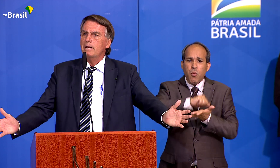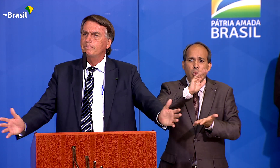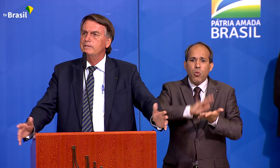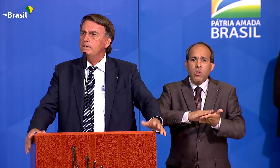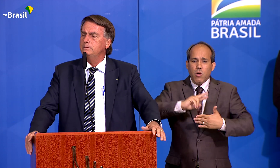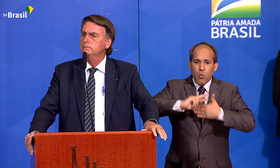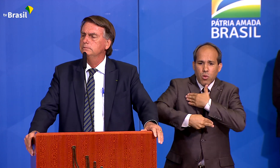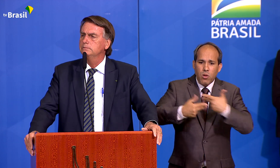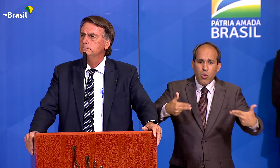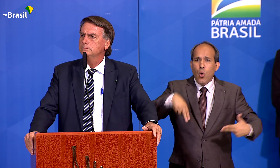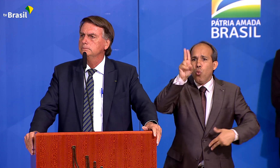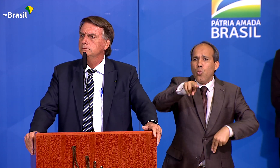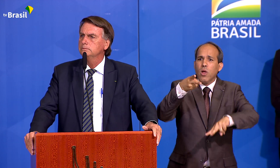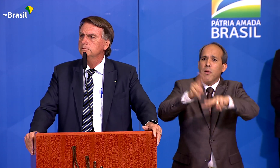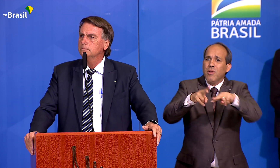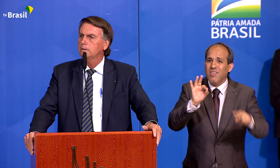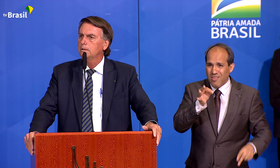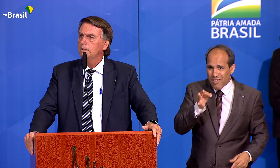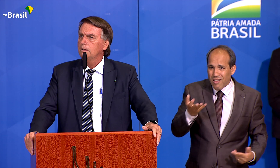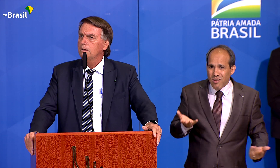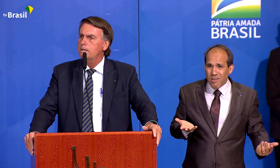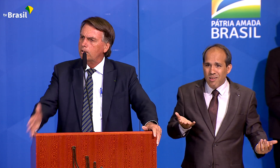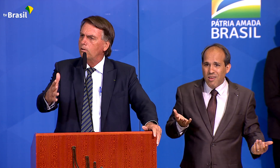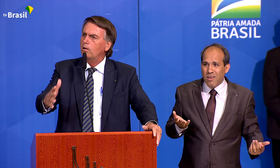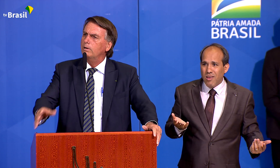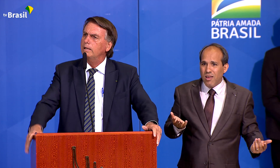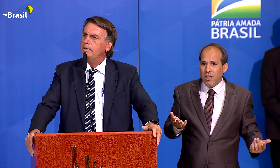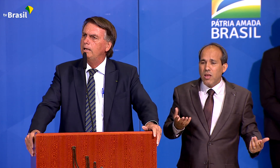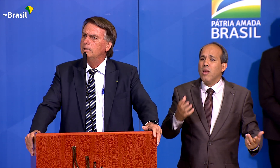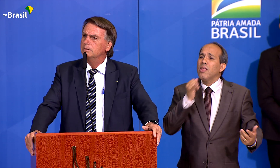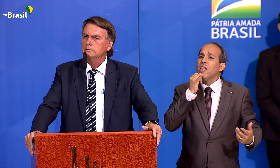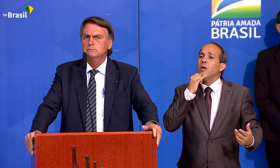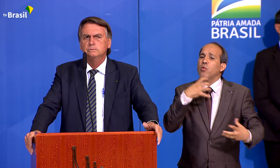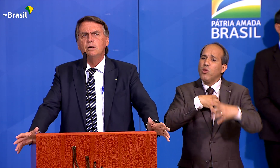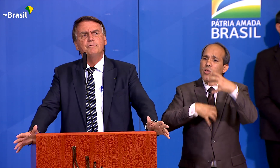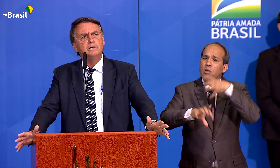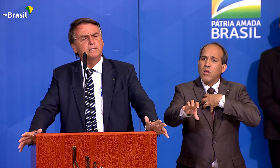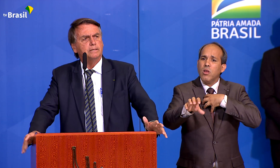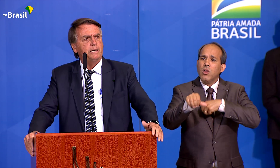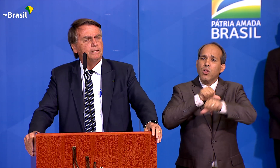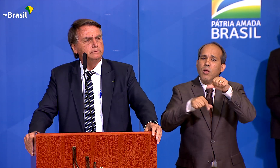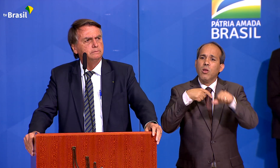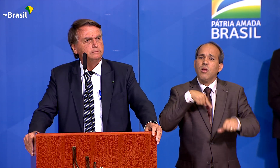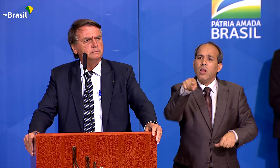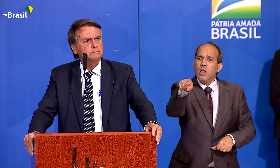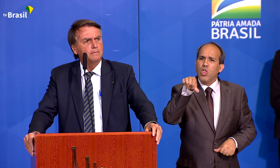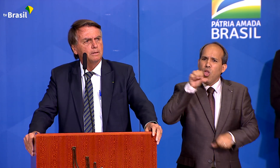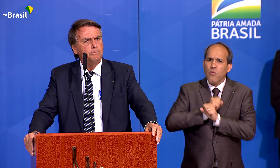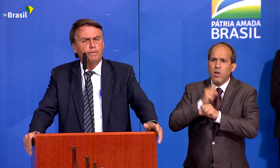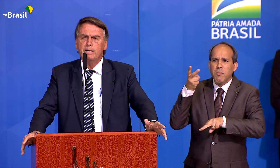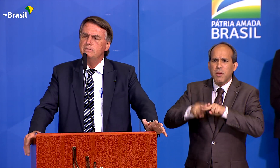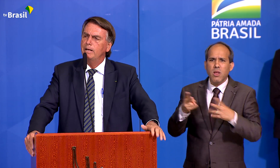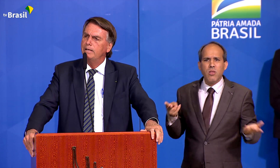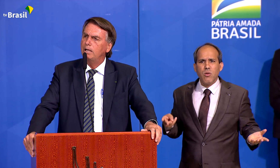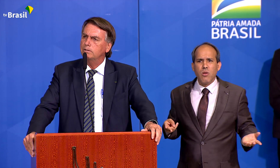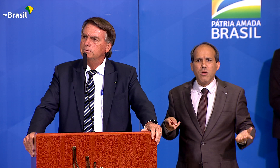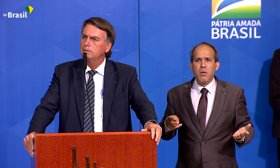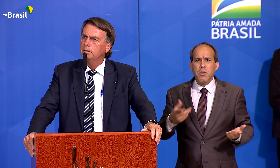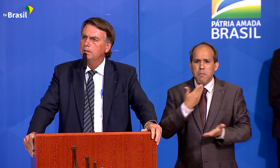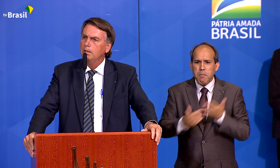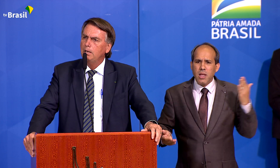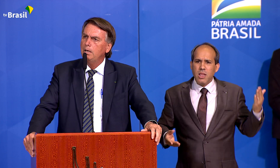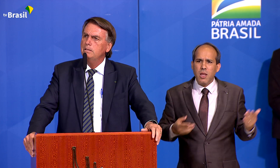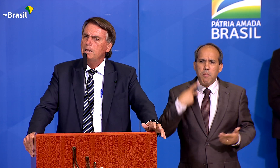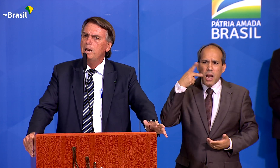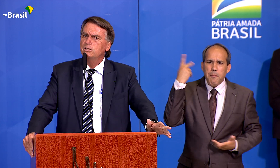jamais será a prisão e você coloca uma cadeira nove anos de cadeia pelo de